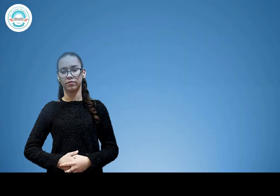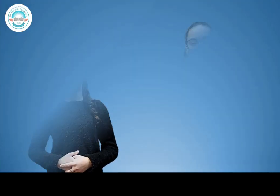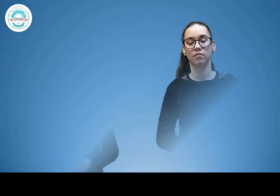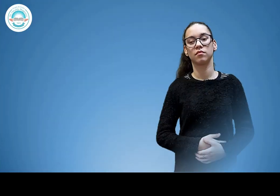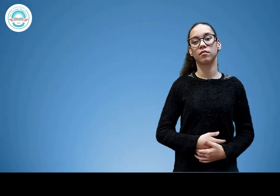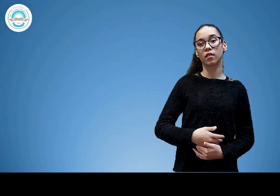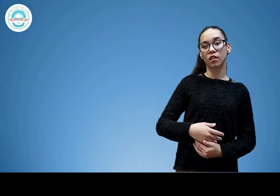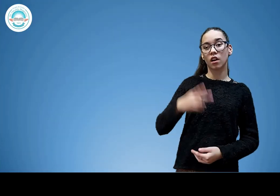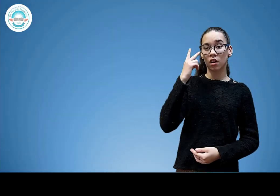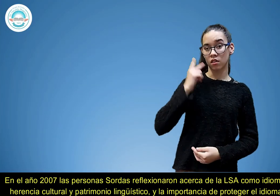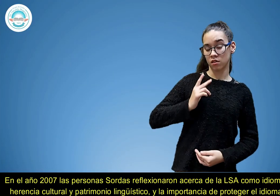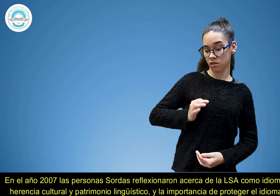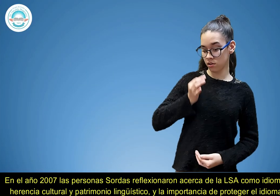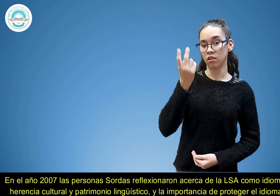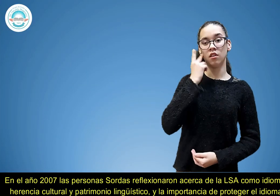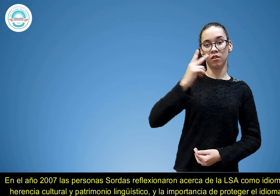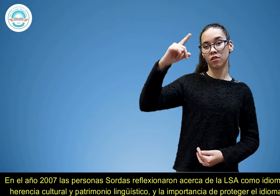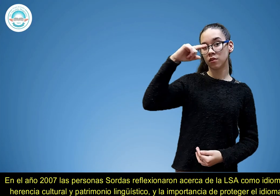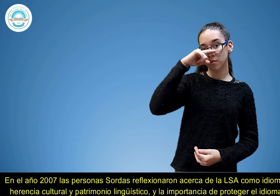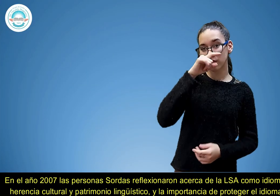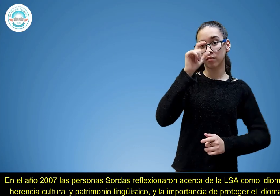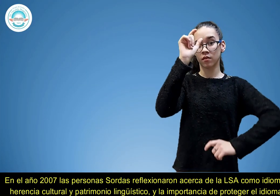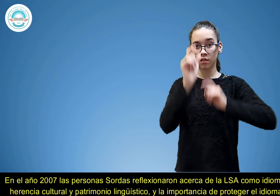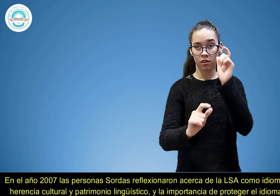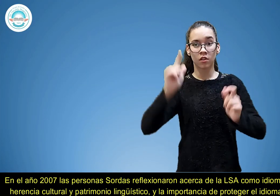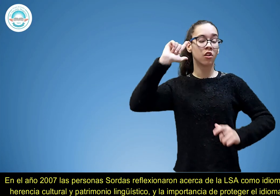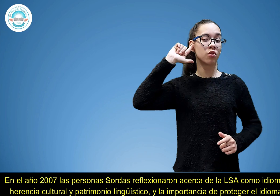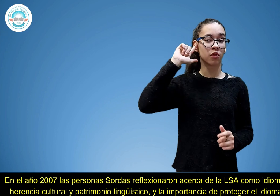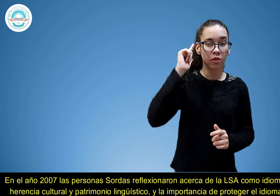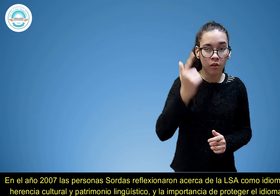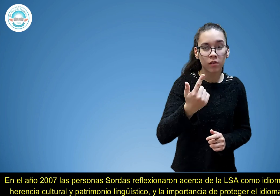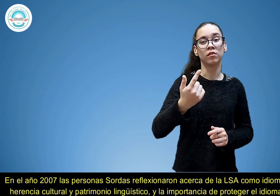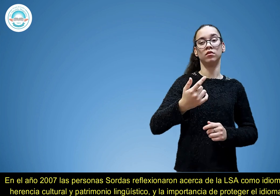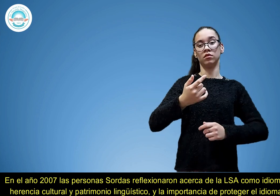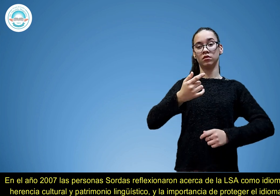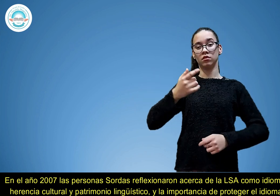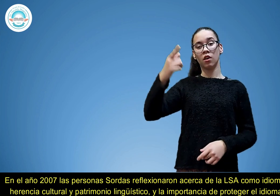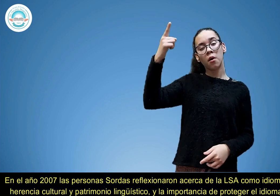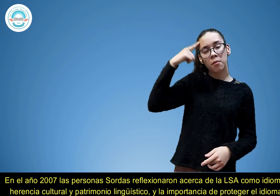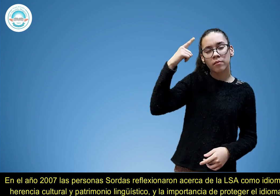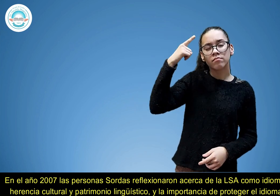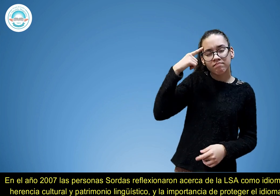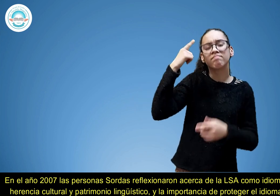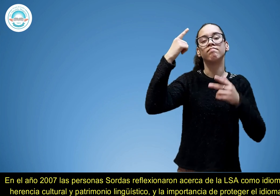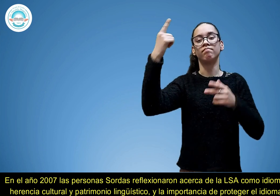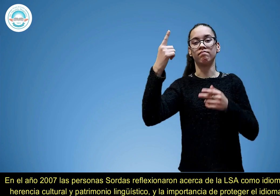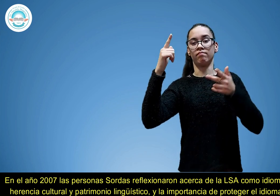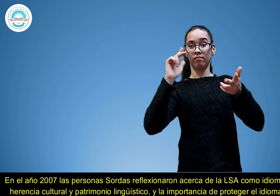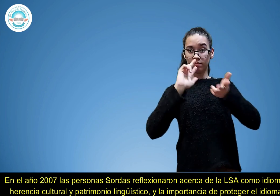En el año 2007, las personas sordas reflexionaron acerca de la LSA